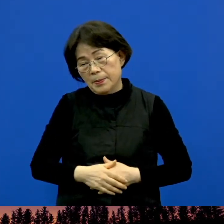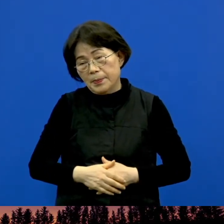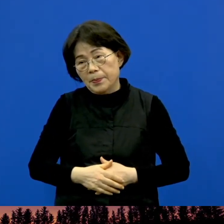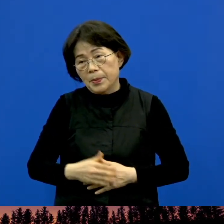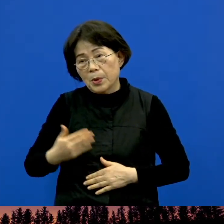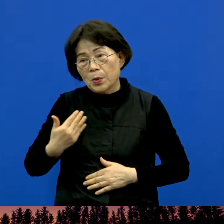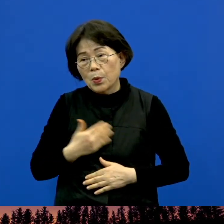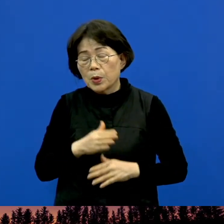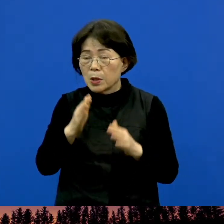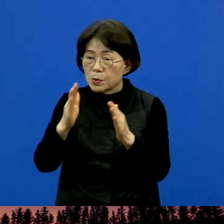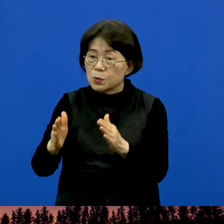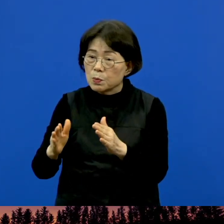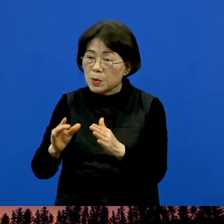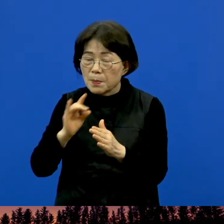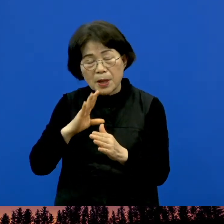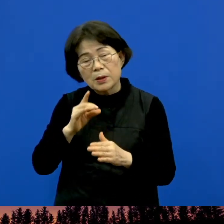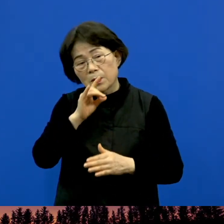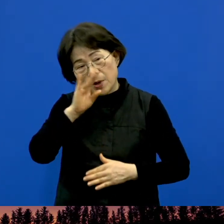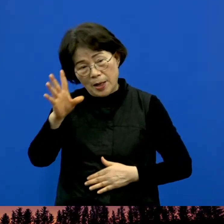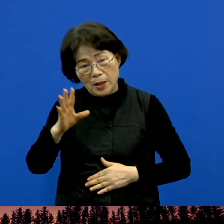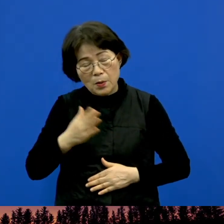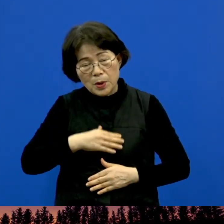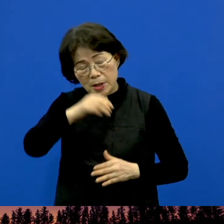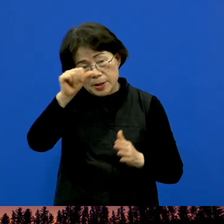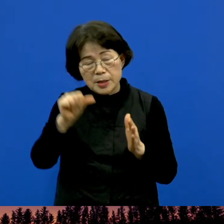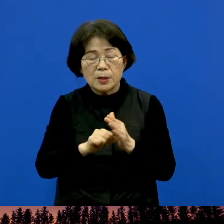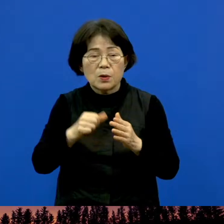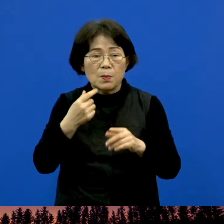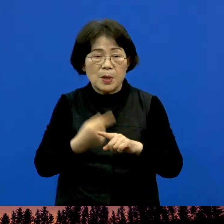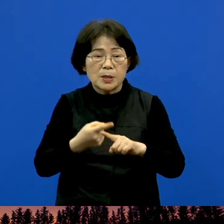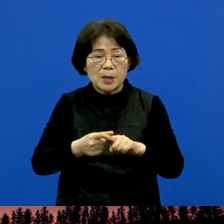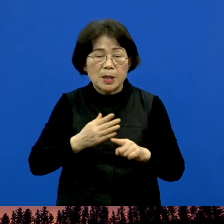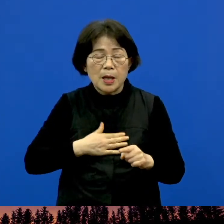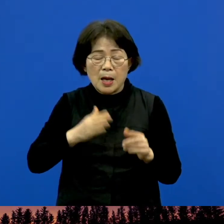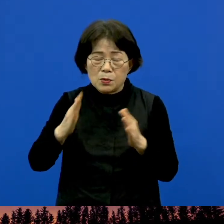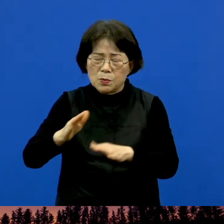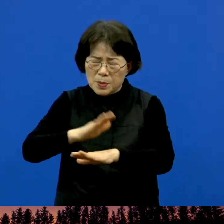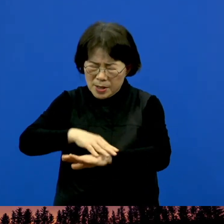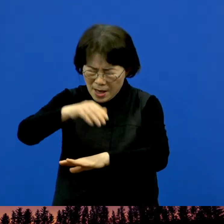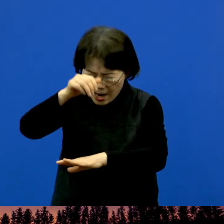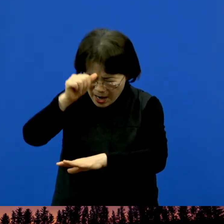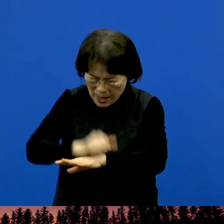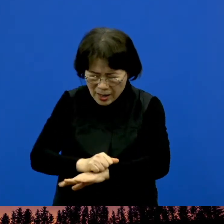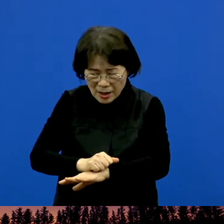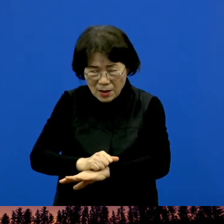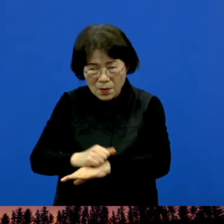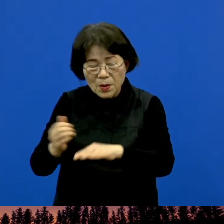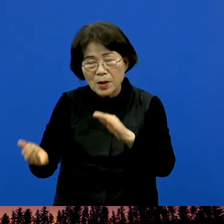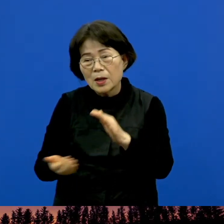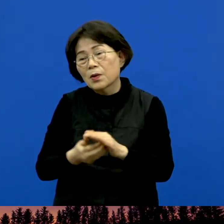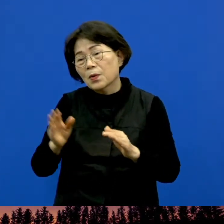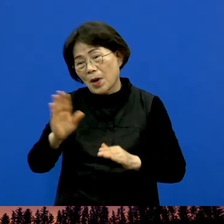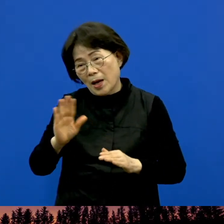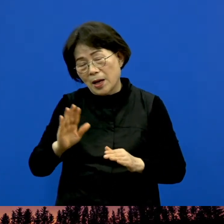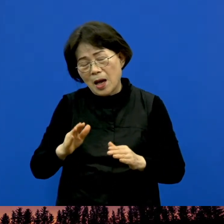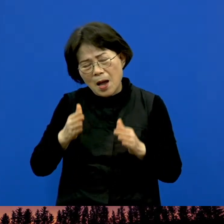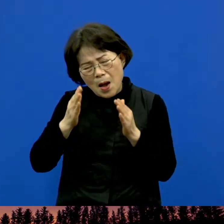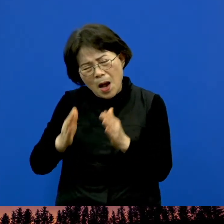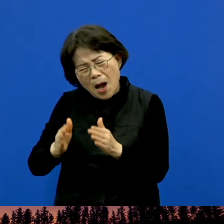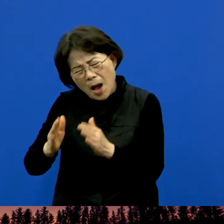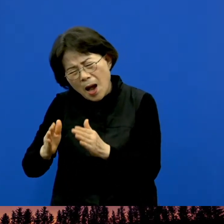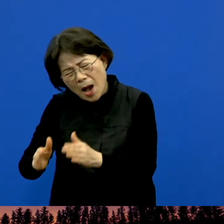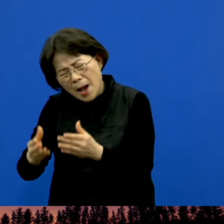우리의 준비만으로는 안 된다는 거예요, 여러분. 우리 인생도 그렇잖아요, 여러분. 내가 준비 잘했다고 뭐 되는 게 아니잖아요. 아무리 준비하고 모든